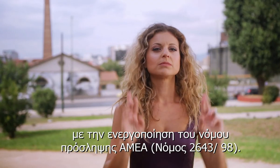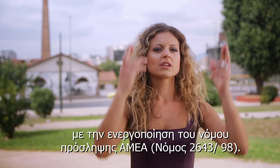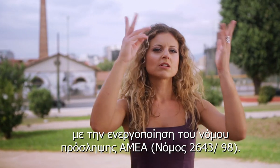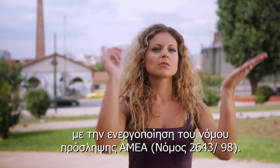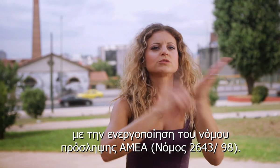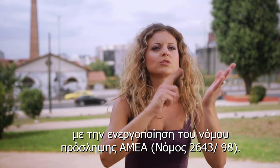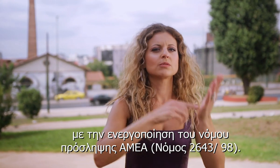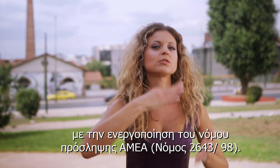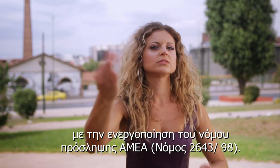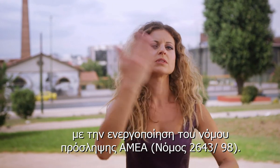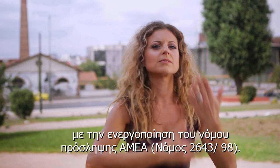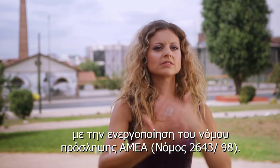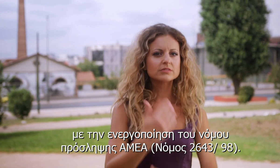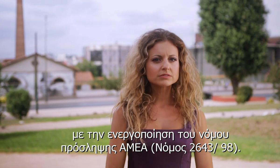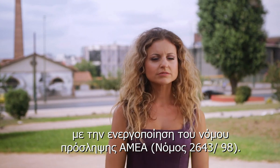την ενεργοποίηση του νόμου πρόσληψης